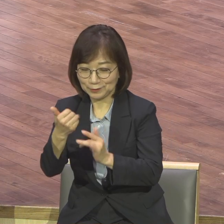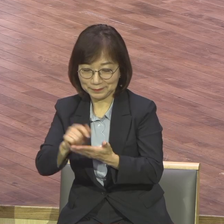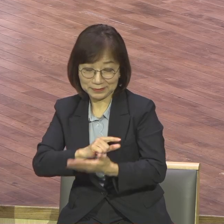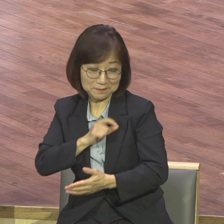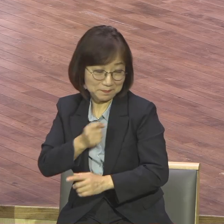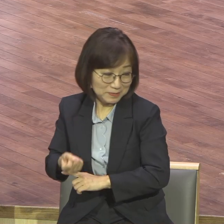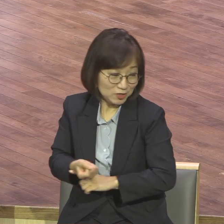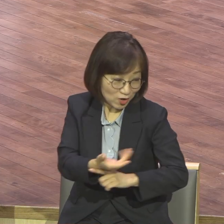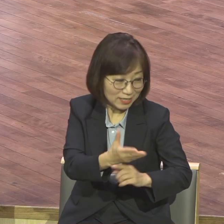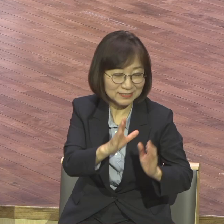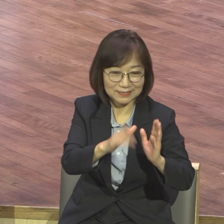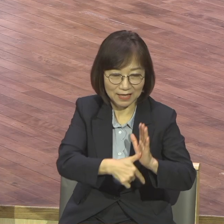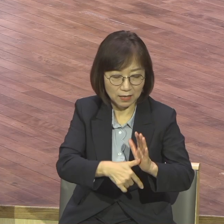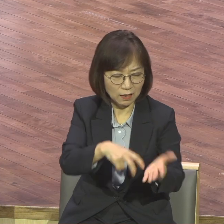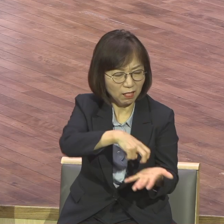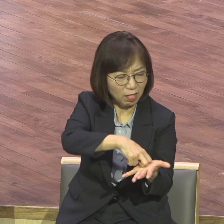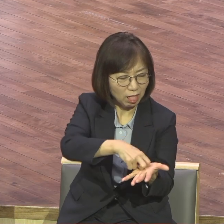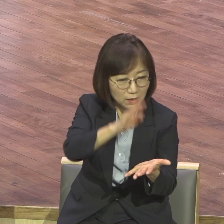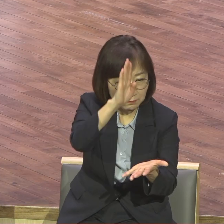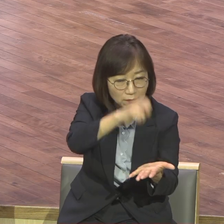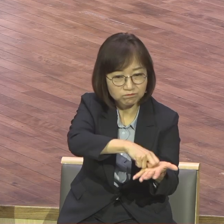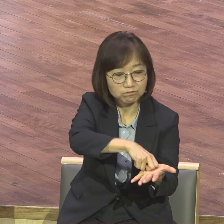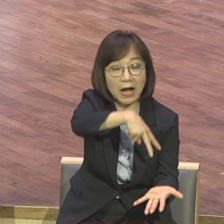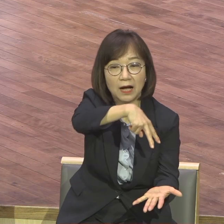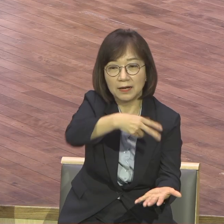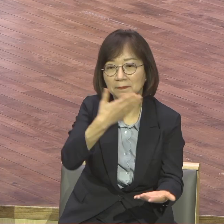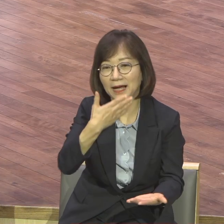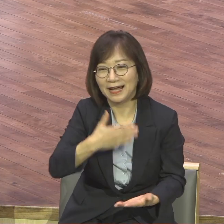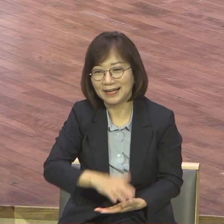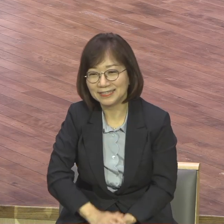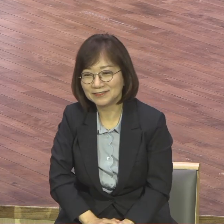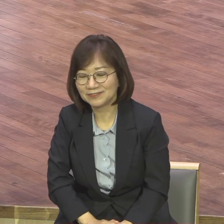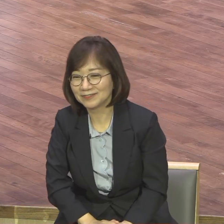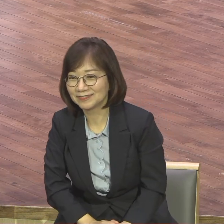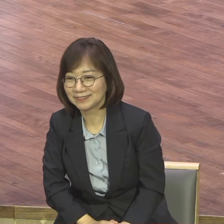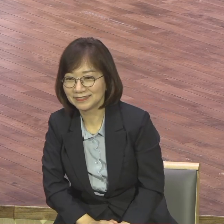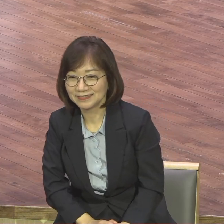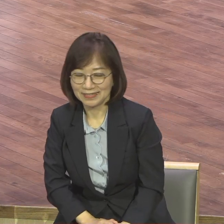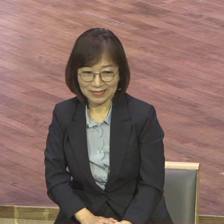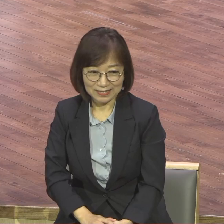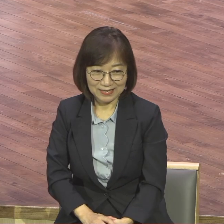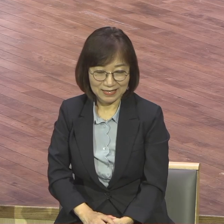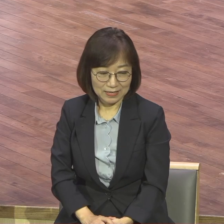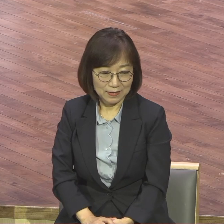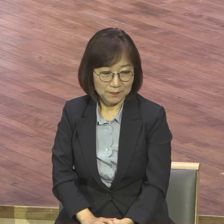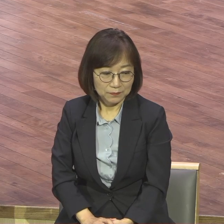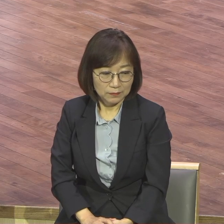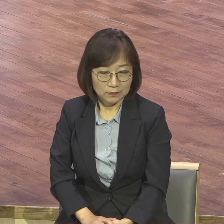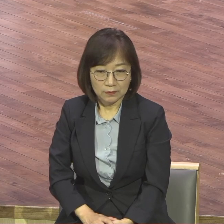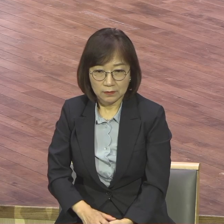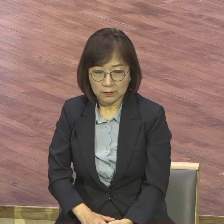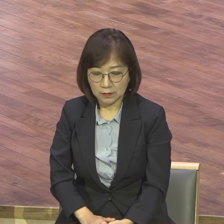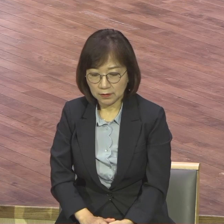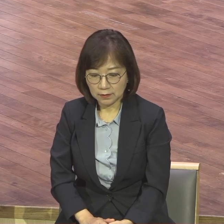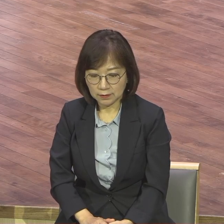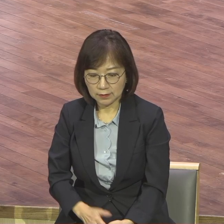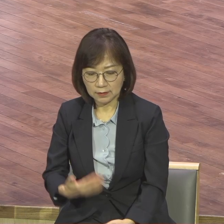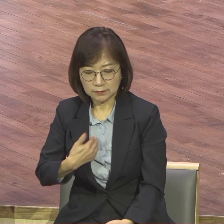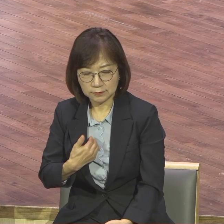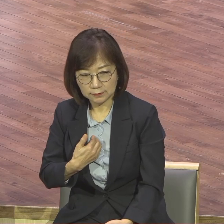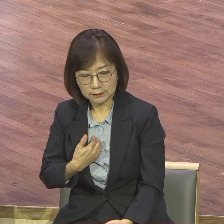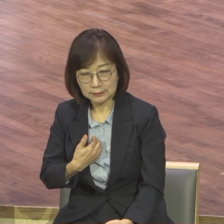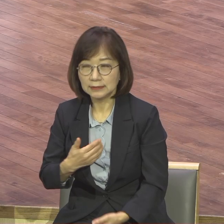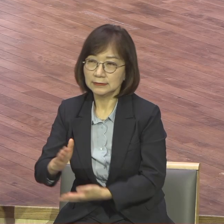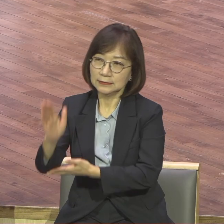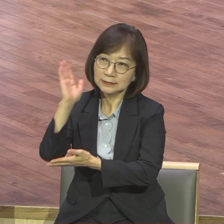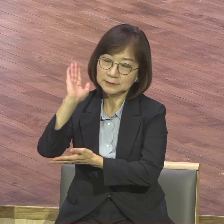것. 그럼 어렵지 않습니다. 왜 어렵냐? 왜 현장이 두렵냐? 없어서 그래요. 내가 가진 게 없어. 뭔가 들은 것